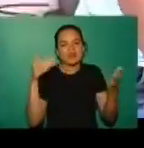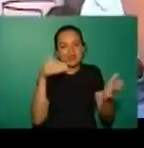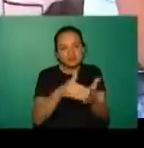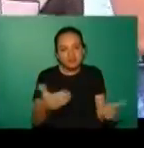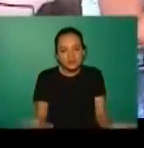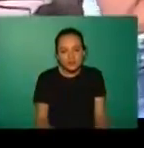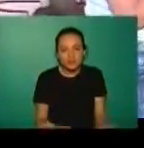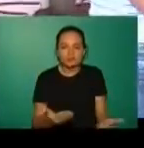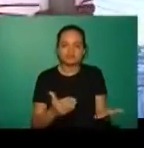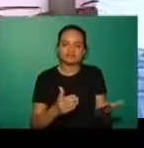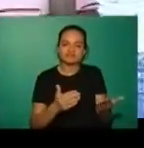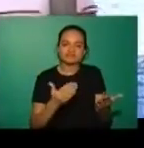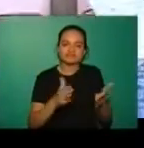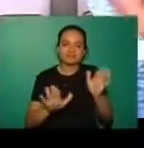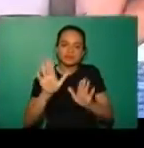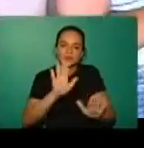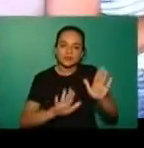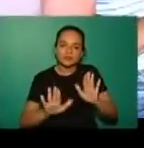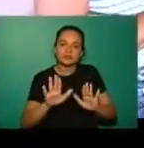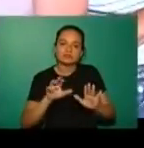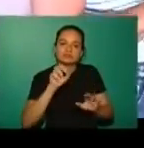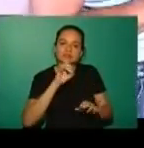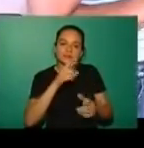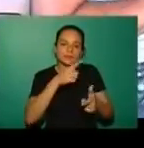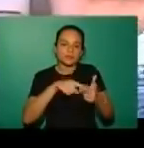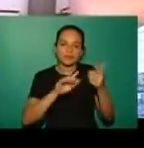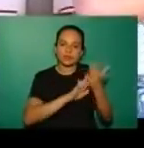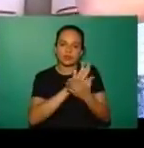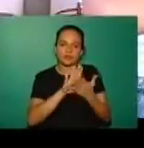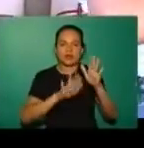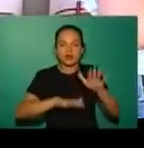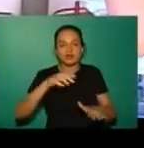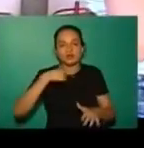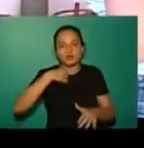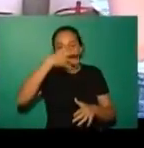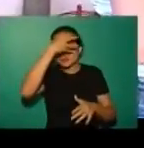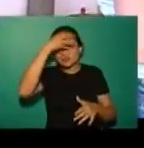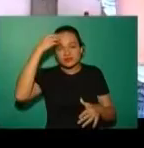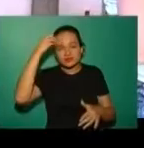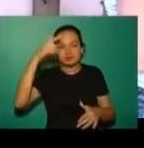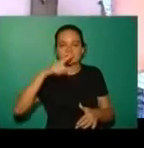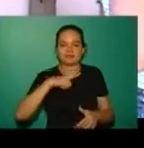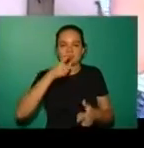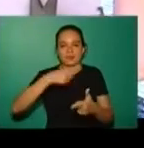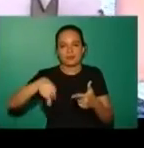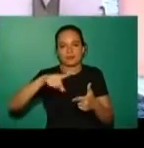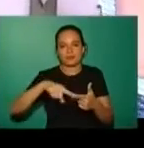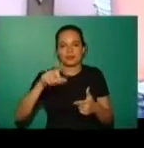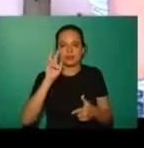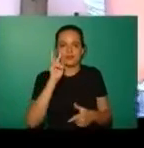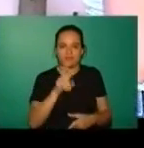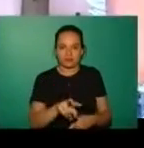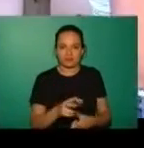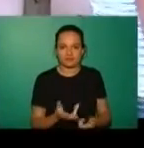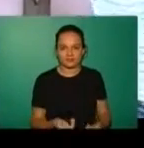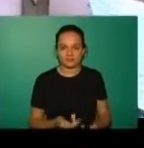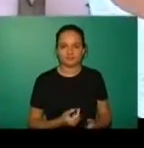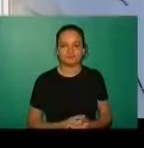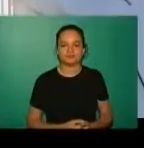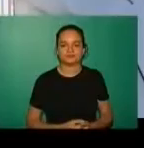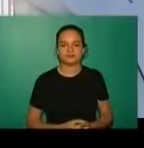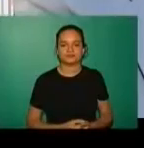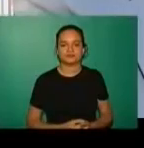Até hoje, a gente trata ele assim como se ele não tivesse problema. Às vezes eu esqueço que ele tem esse problema de